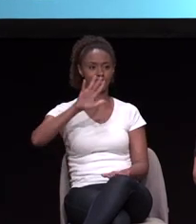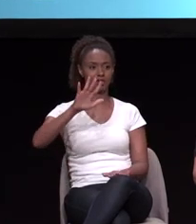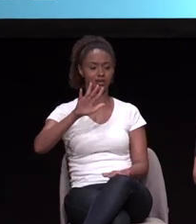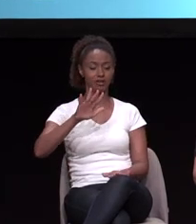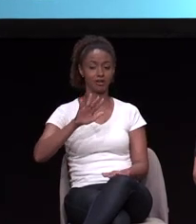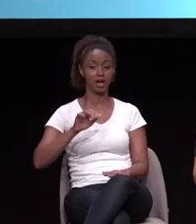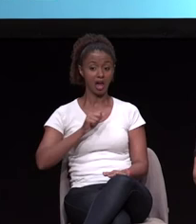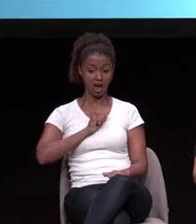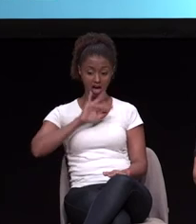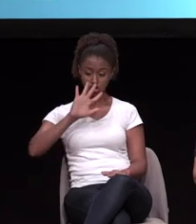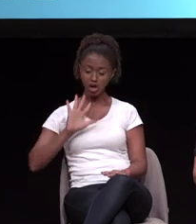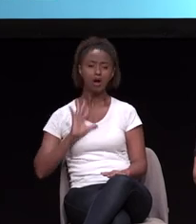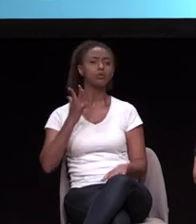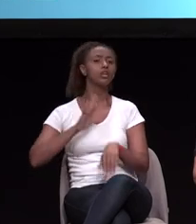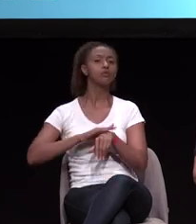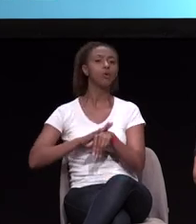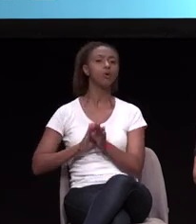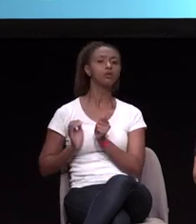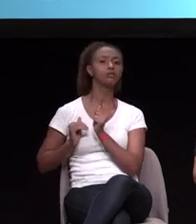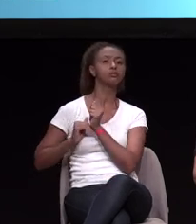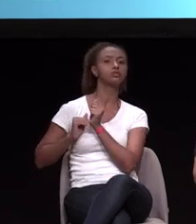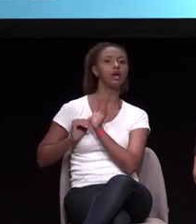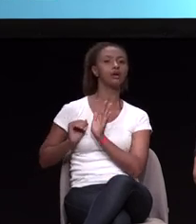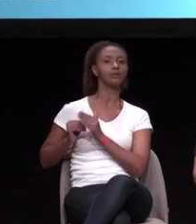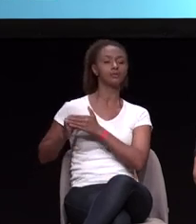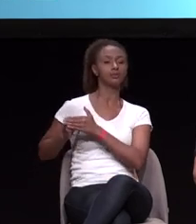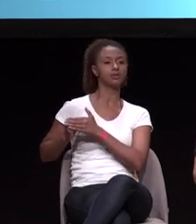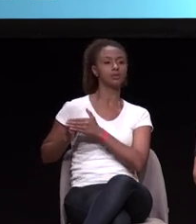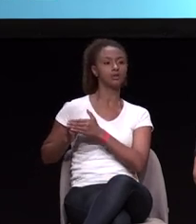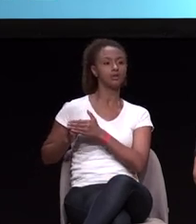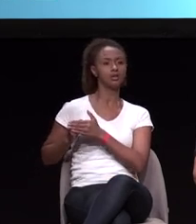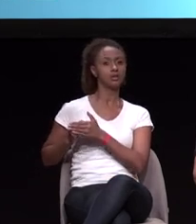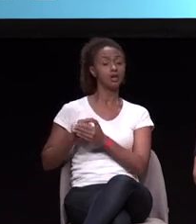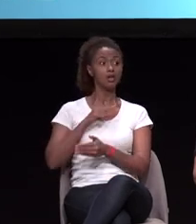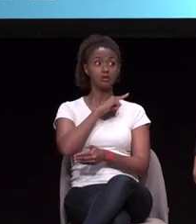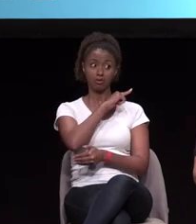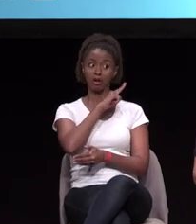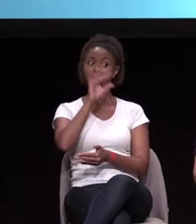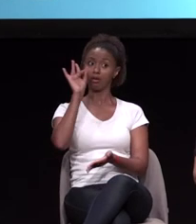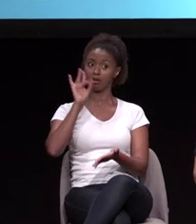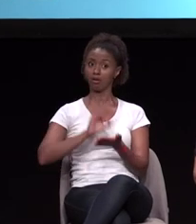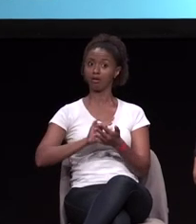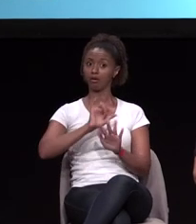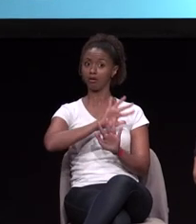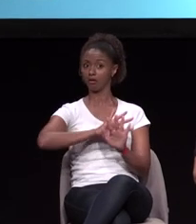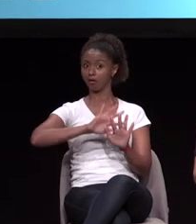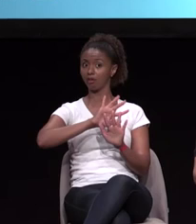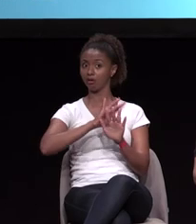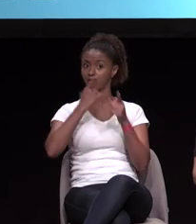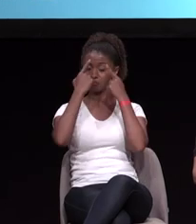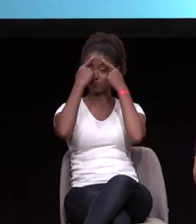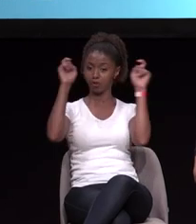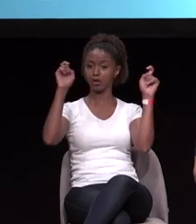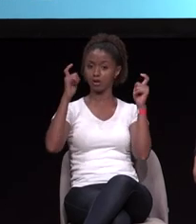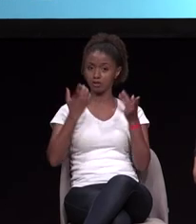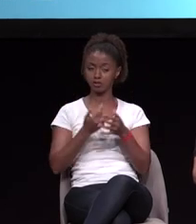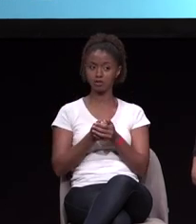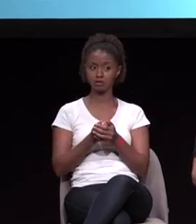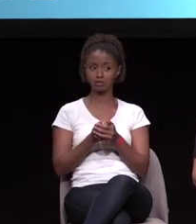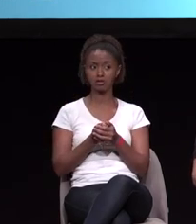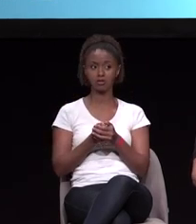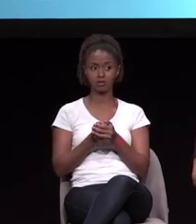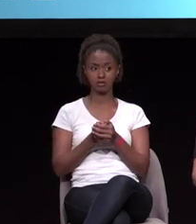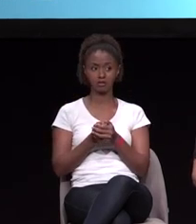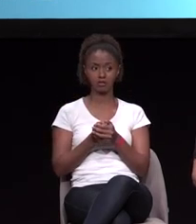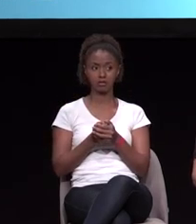que os eua entendem por violência simbólica porque violência simbólica vai dizer lá